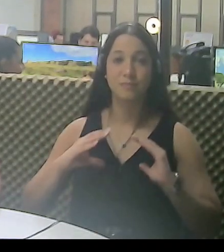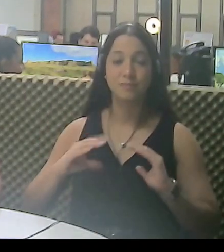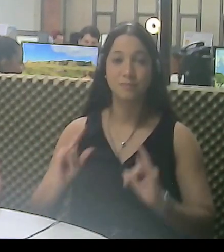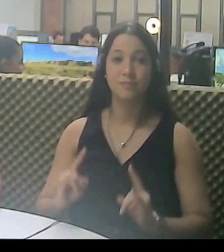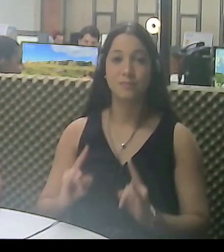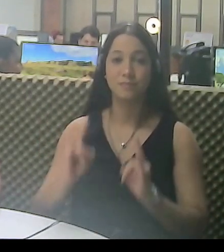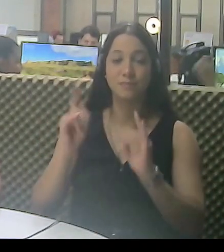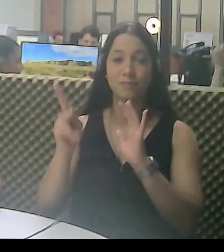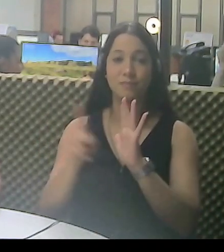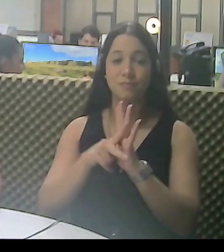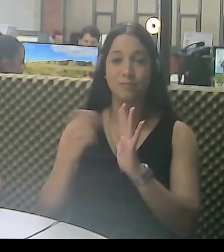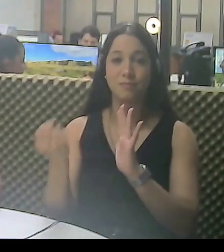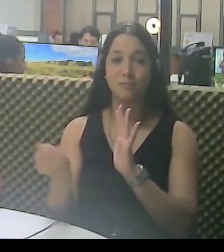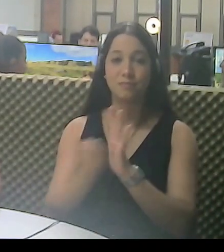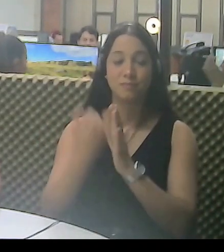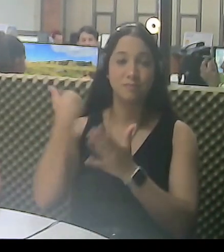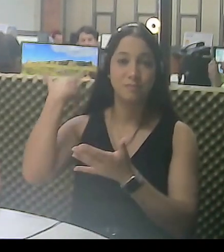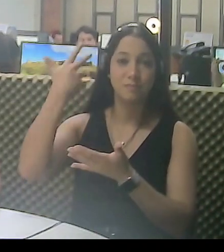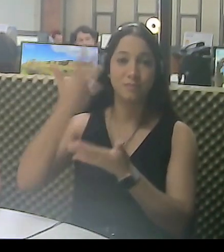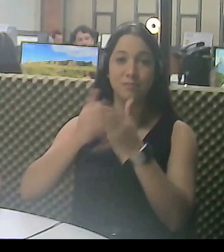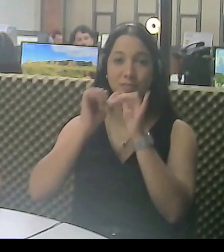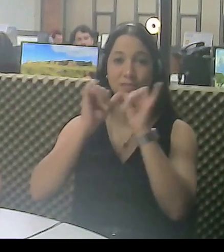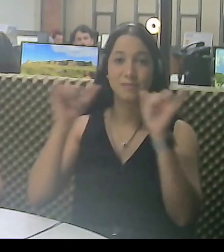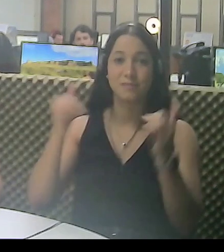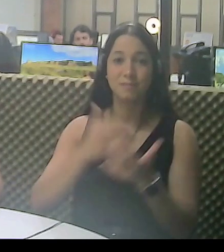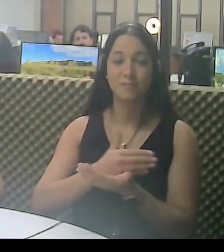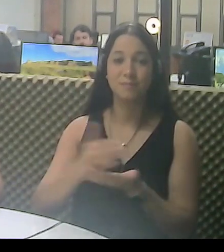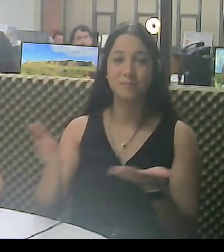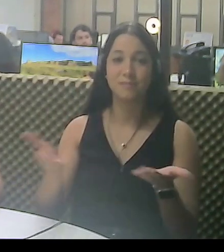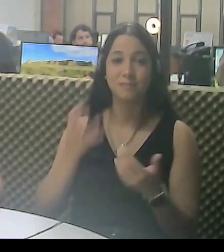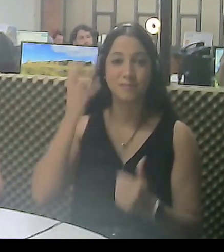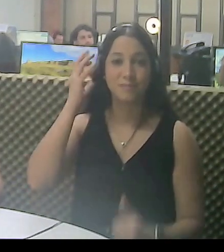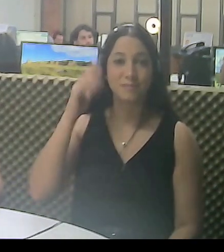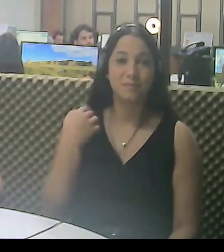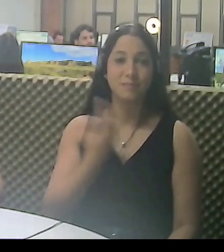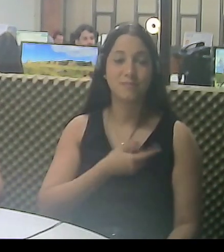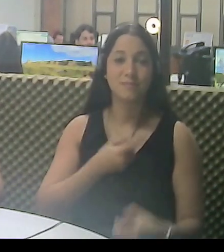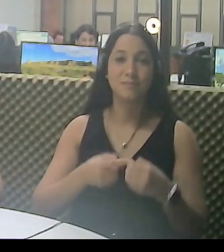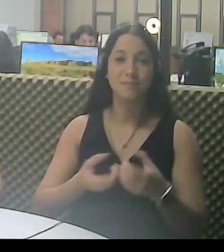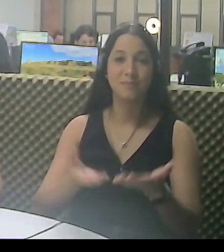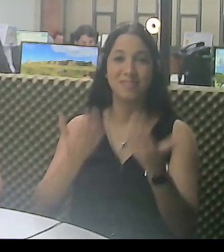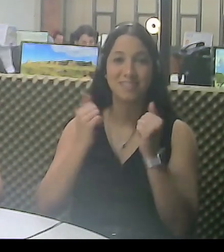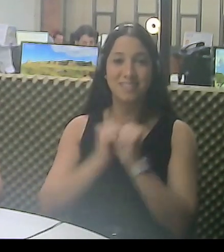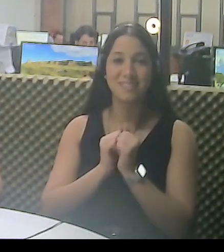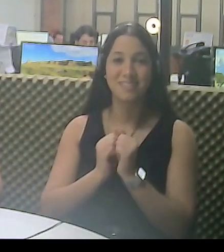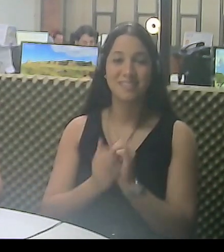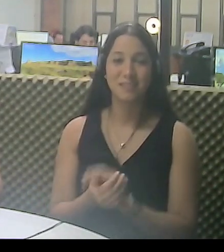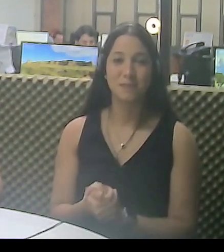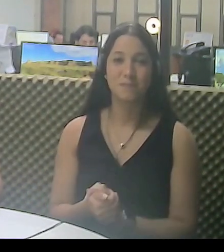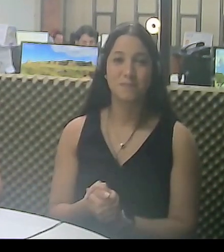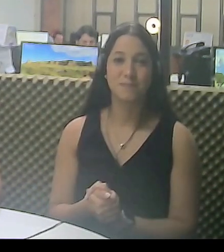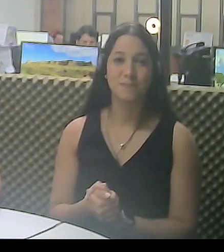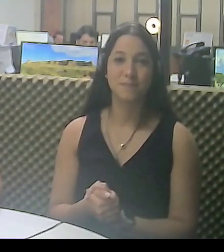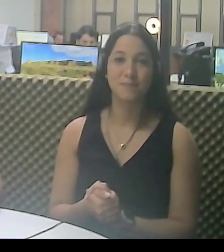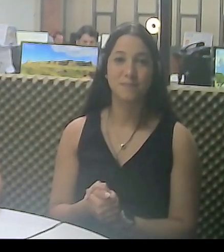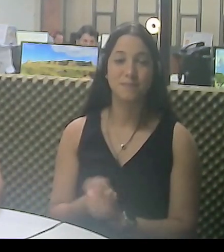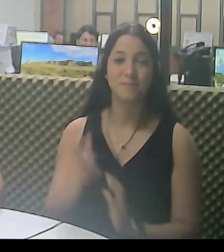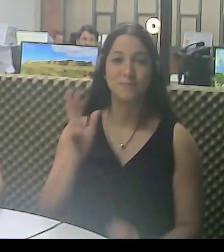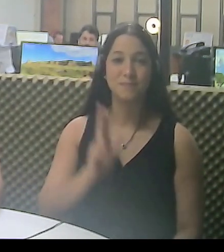prédios históricos. Essas e outras notícias a partir de agora na Rádio Nossa Cidade. Vem com a gente!